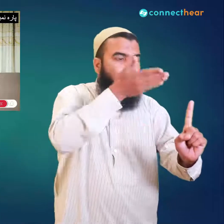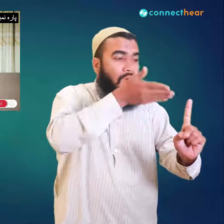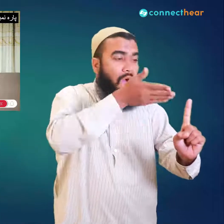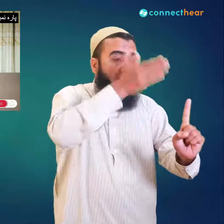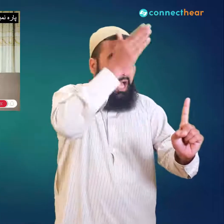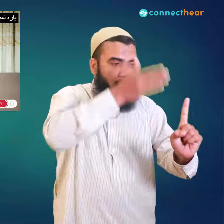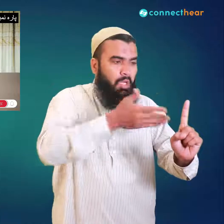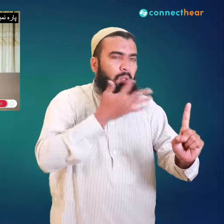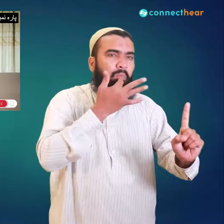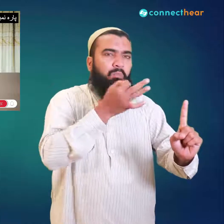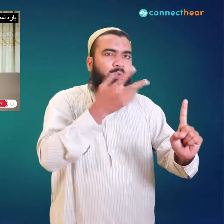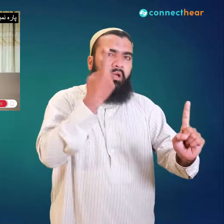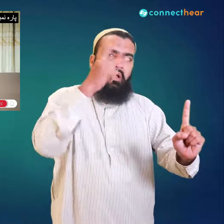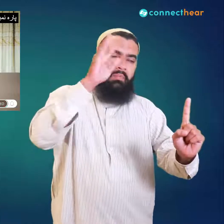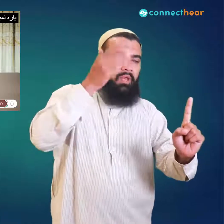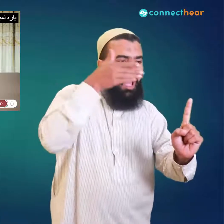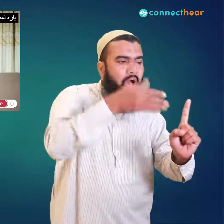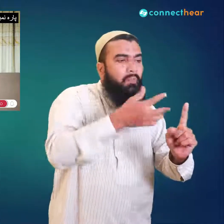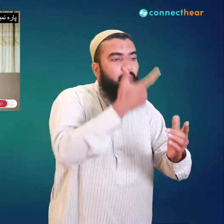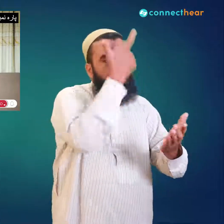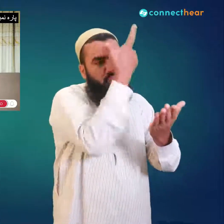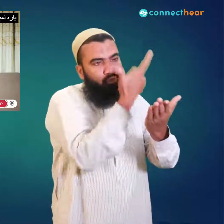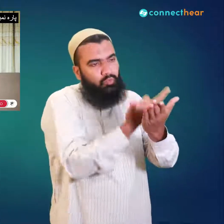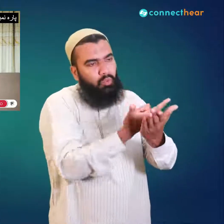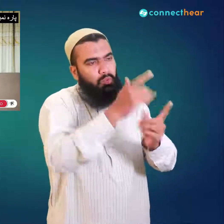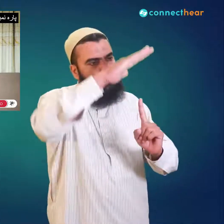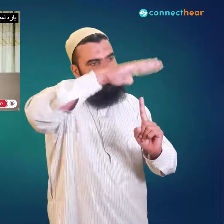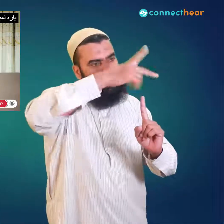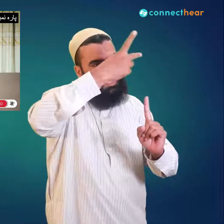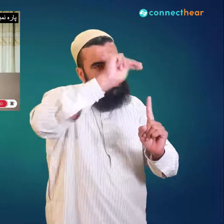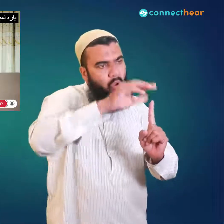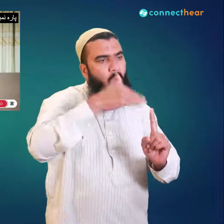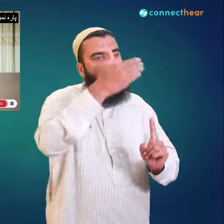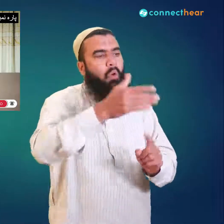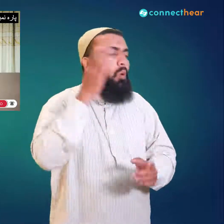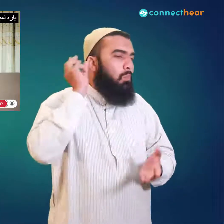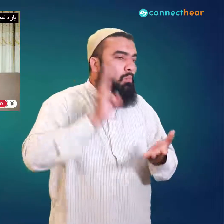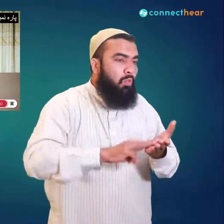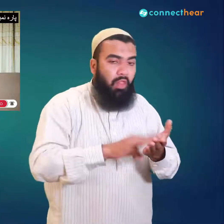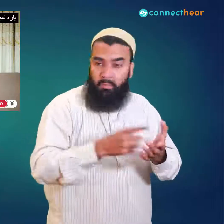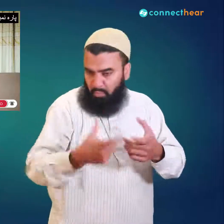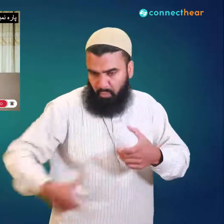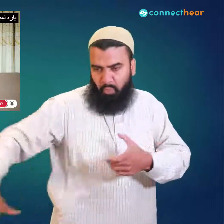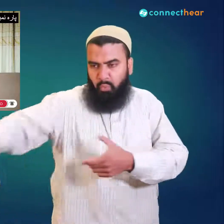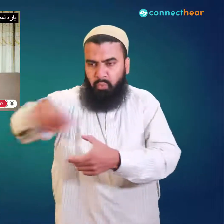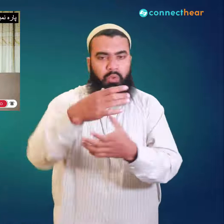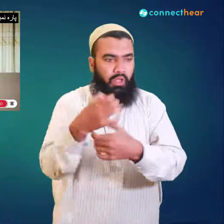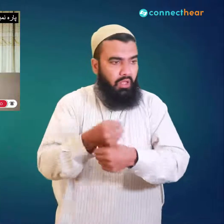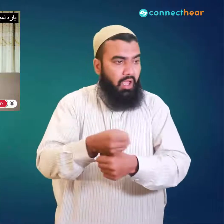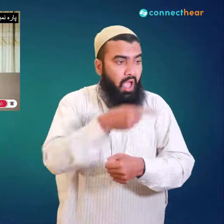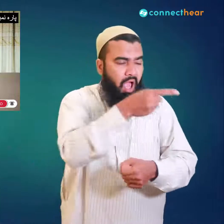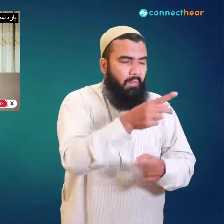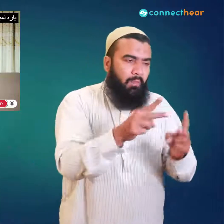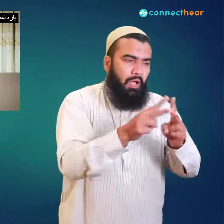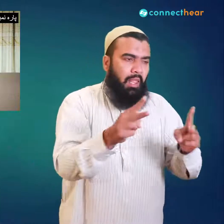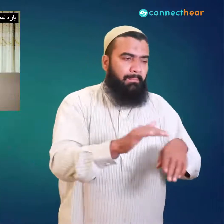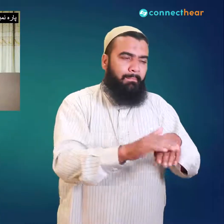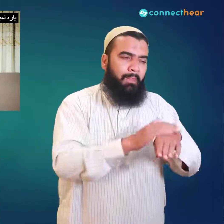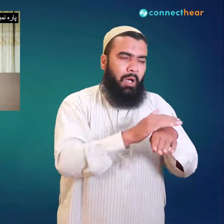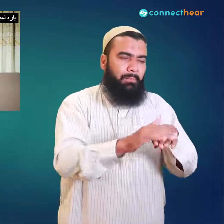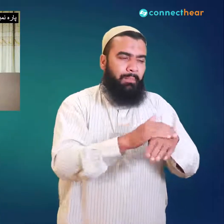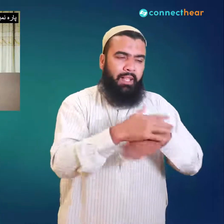کہ تمہارے پاس ایک رسول آ گیا جو مسلمانوں پر، مومنین پر شفیق ہے، حد